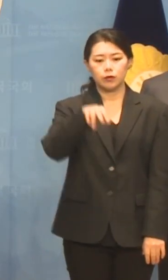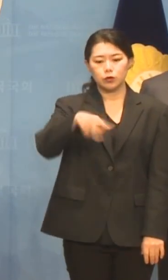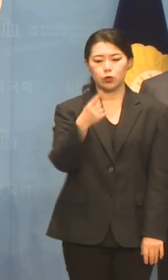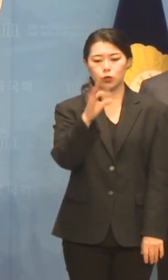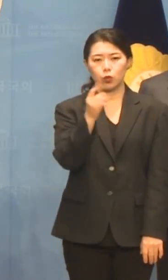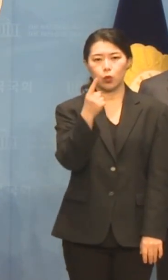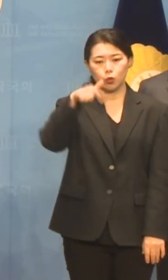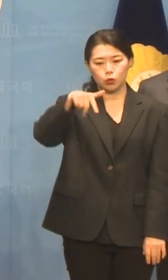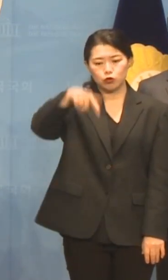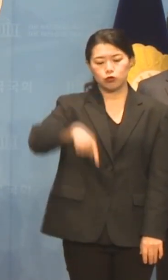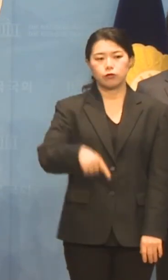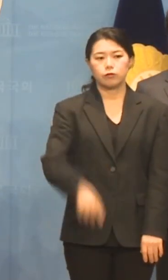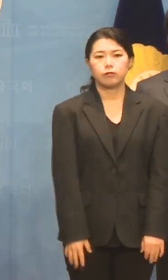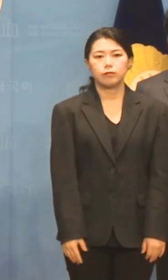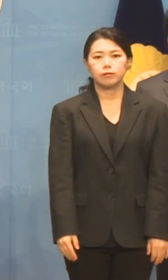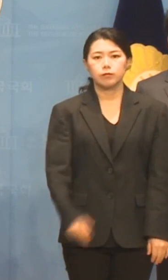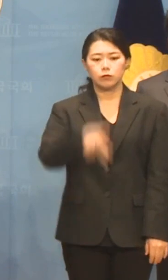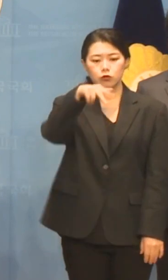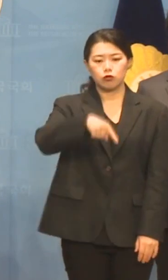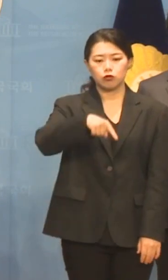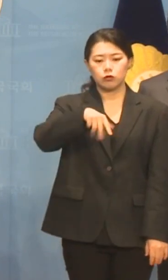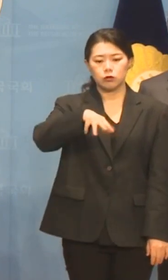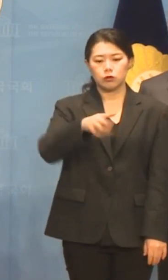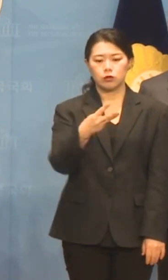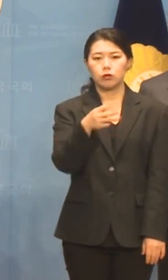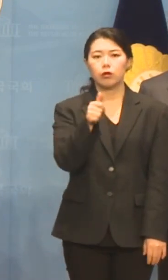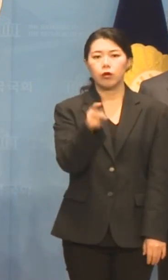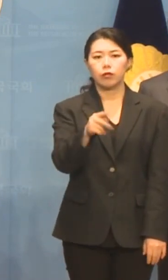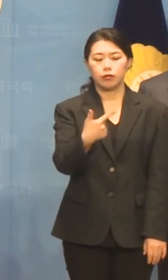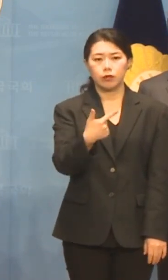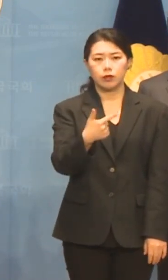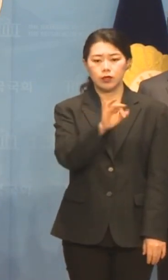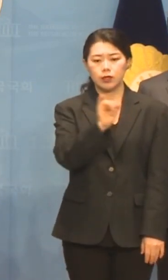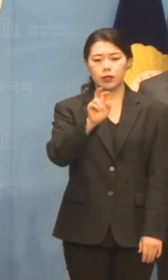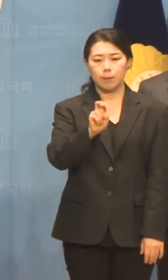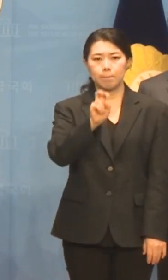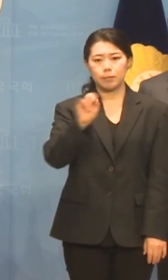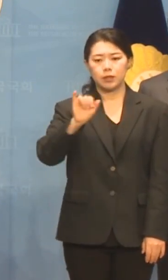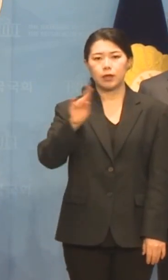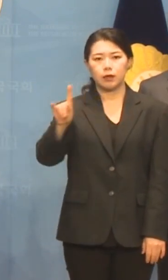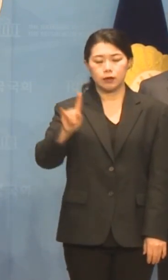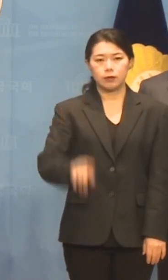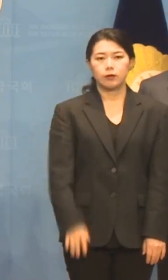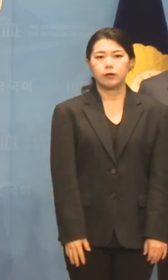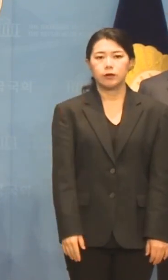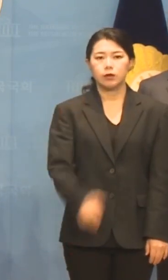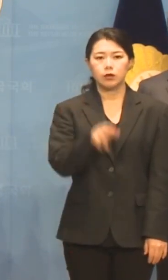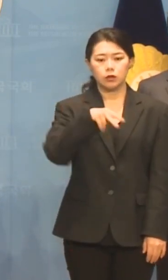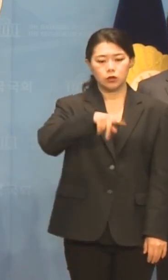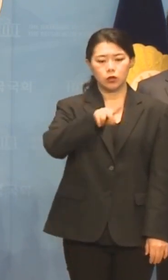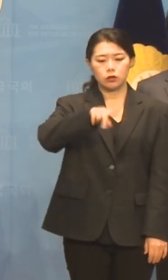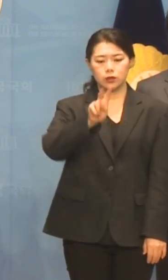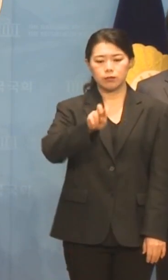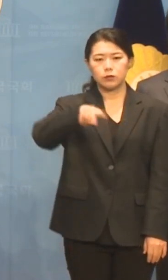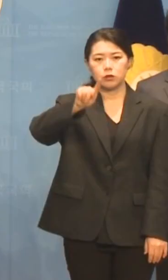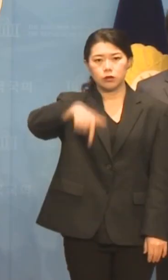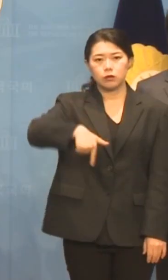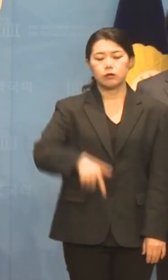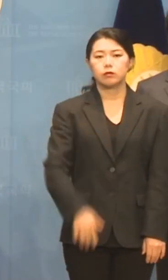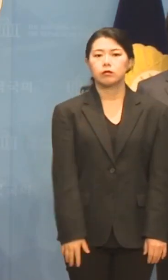송옥주 의원님이십니다. 주철현 의원님이십니다. 임미애 의원님이십니다. 서삼석